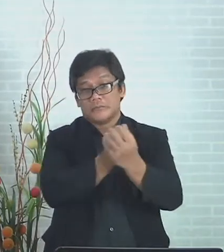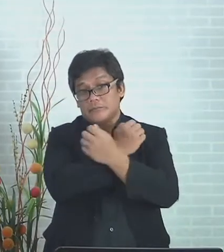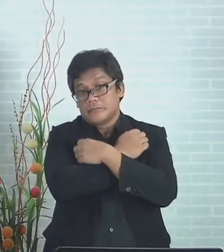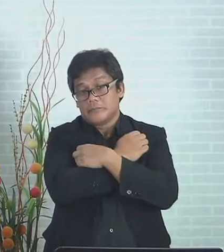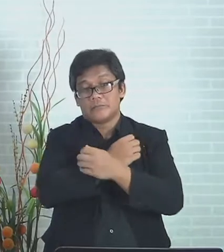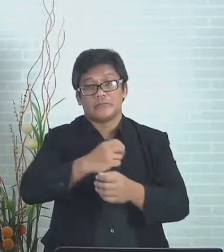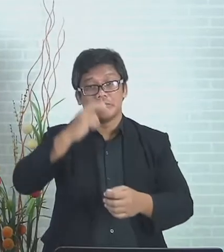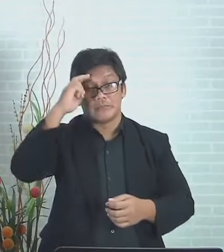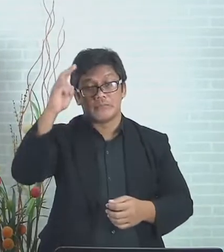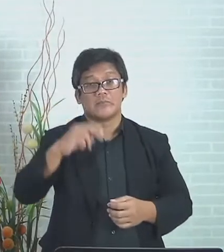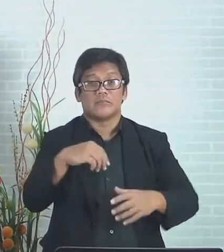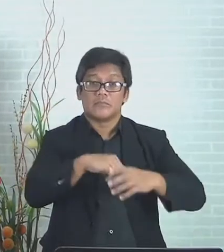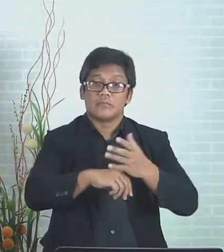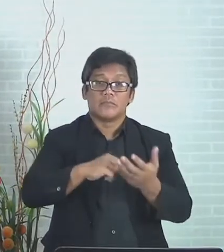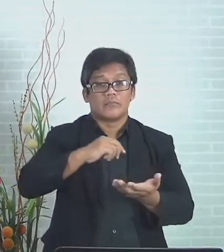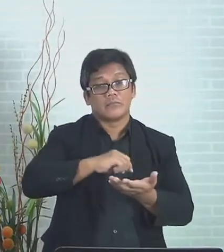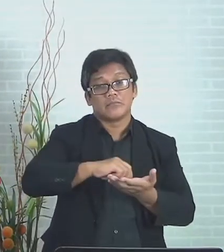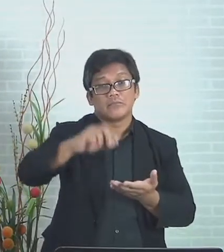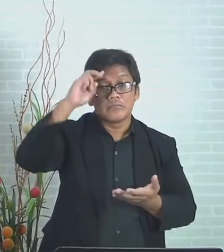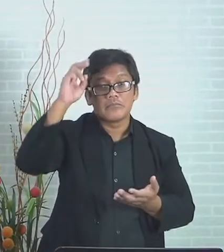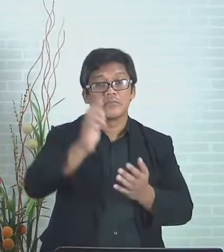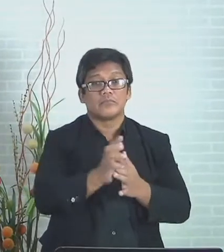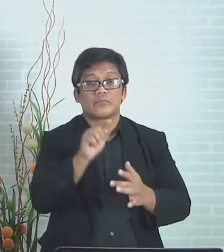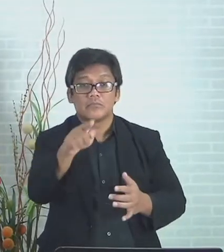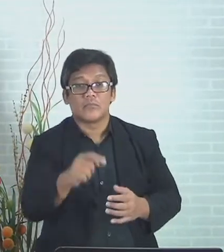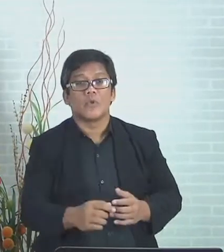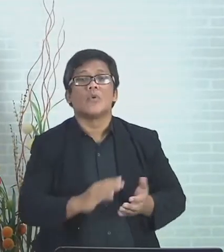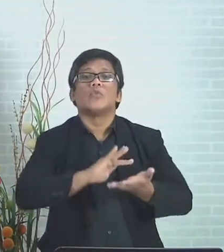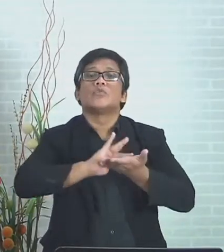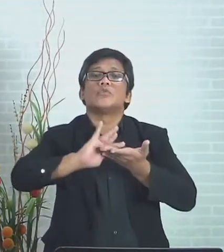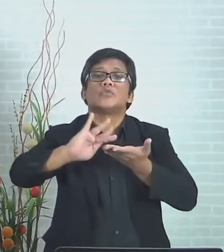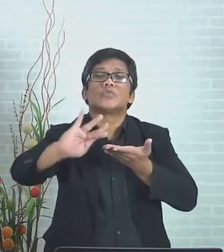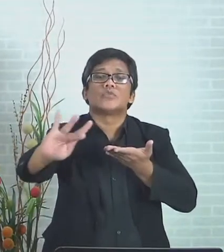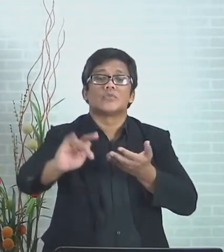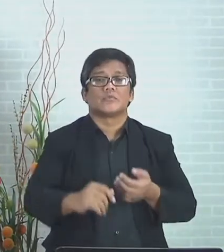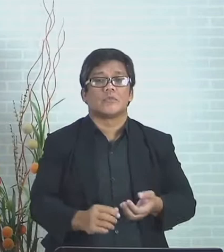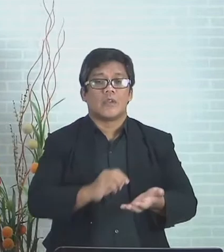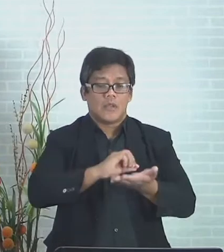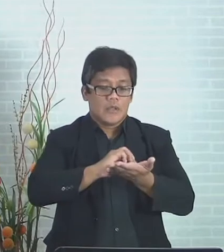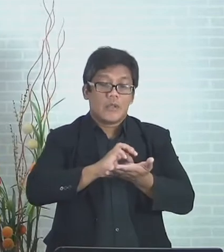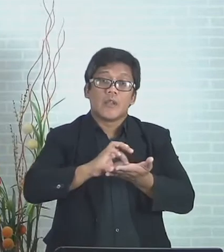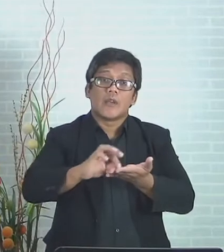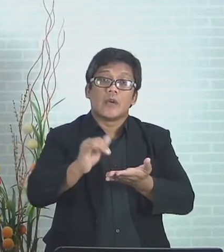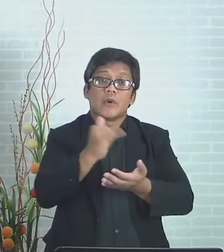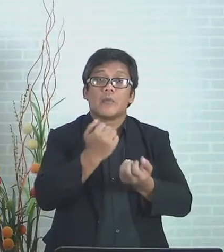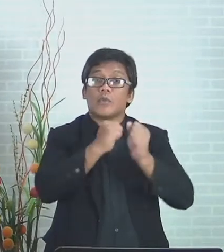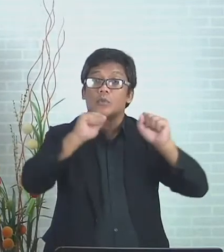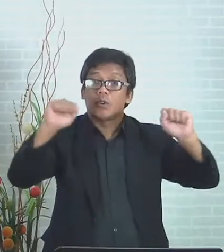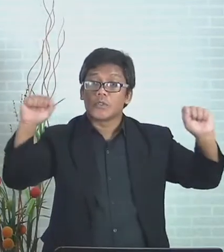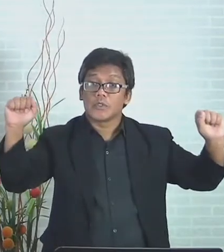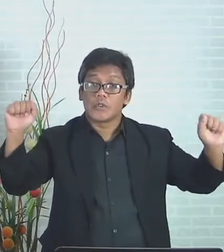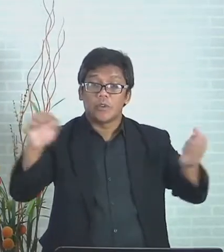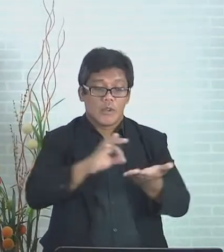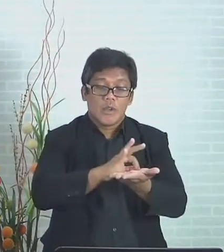bahwa nama Tuhan kita itu adalah nama yang kudus nama yang berkuasa namun